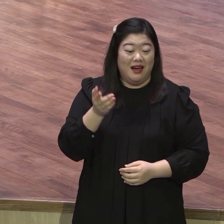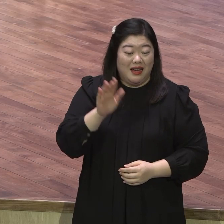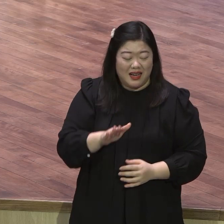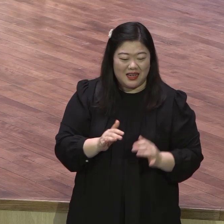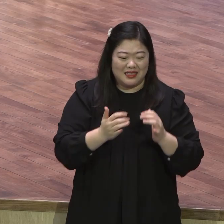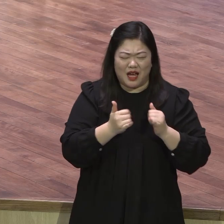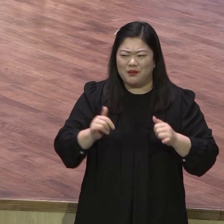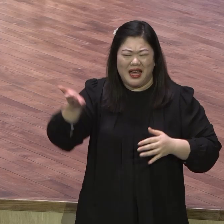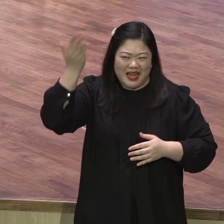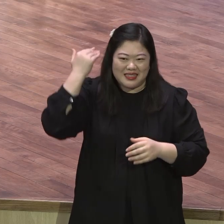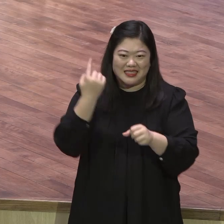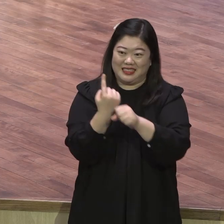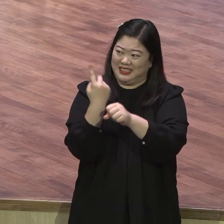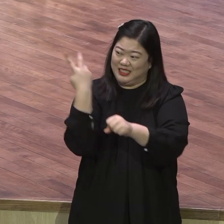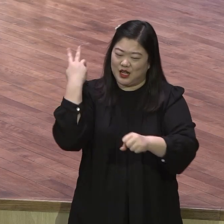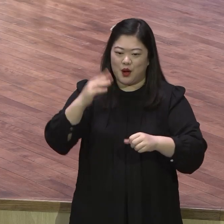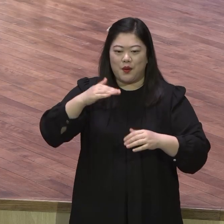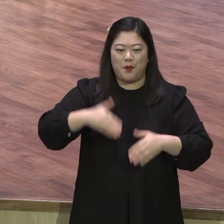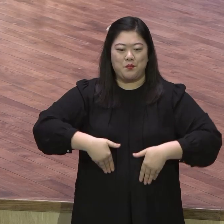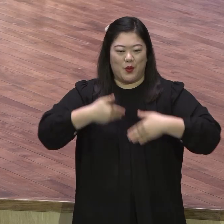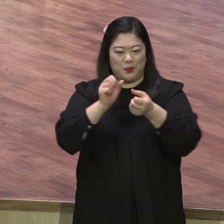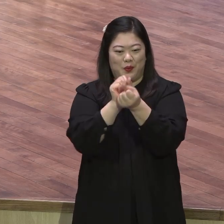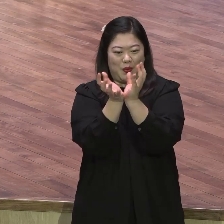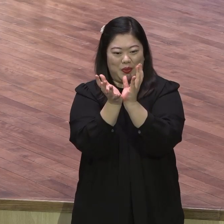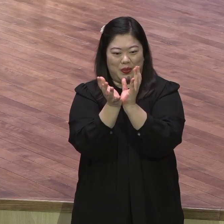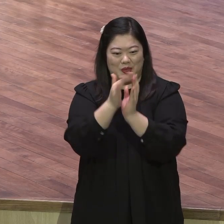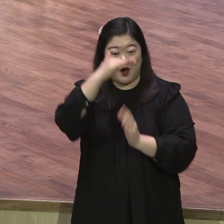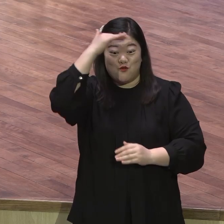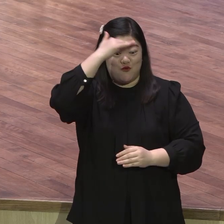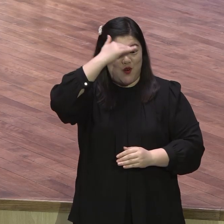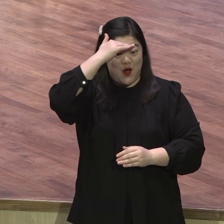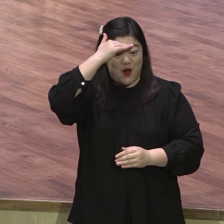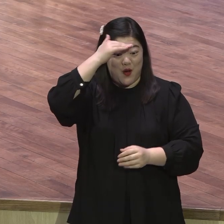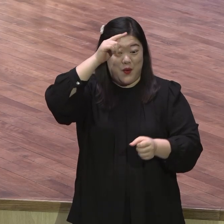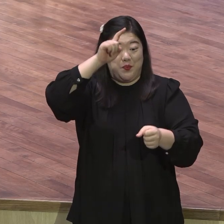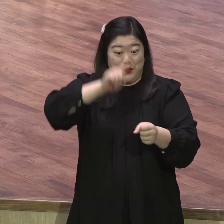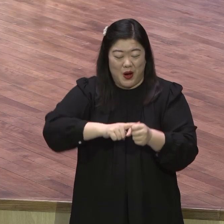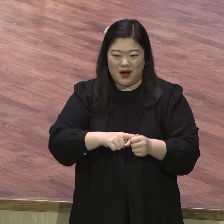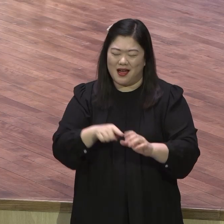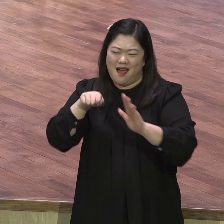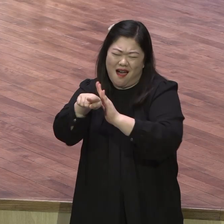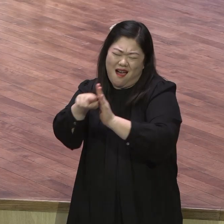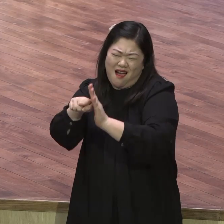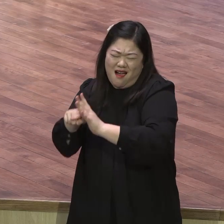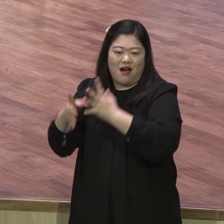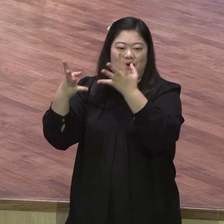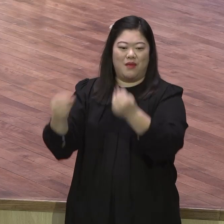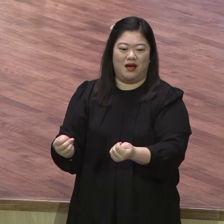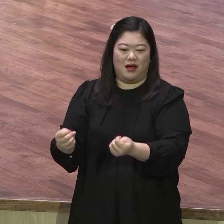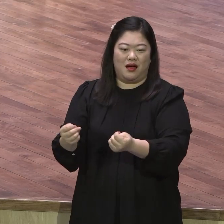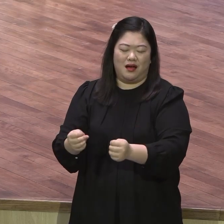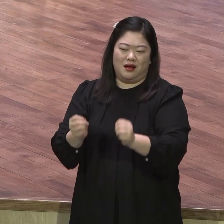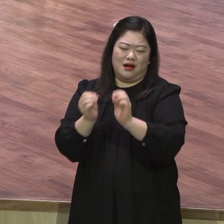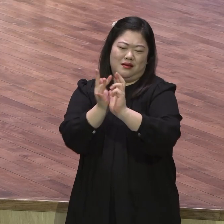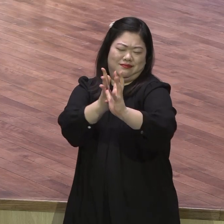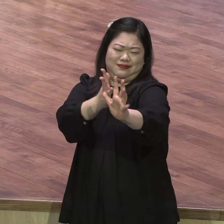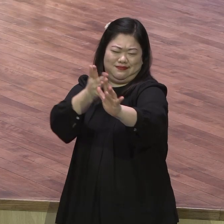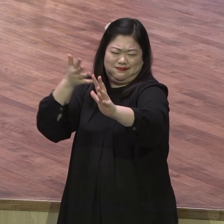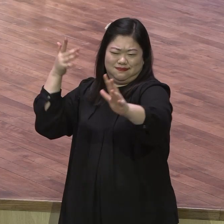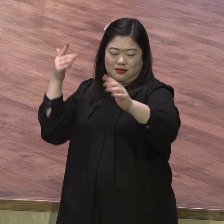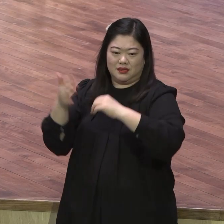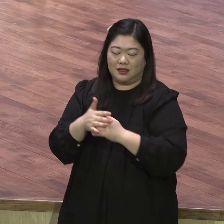구경을 그렇게 즐기는 절기라고 꽃들이 상충객들을 부르고 있습니다.